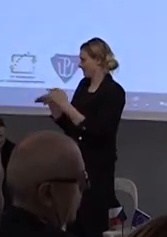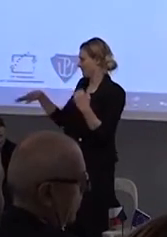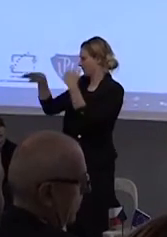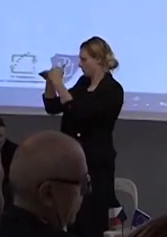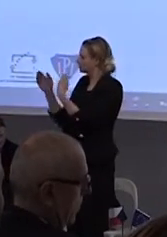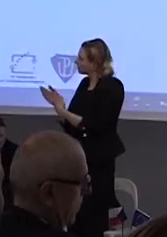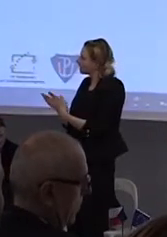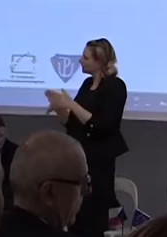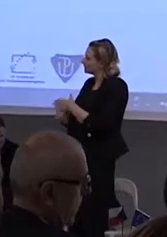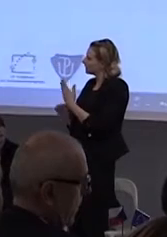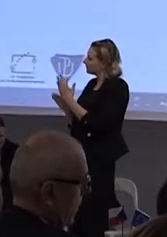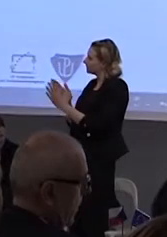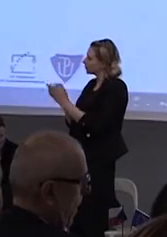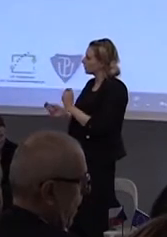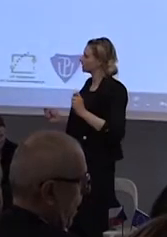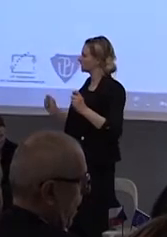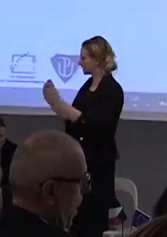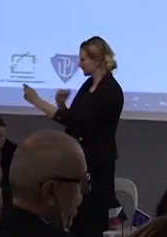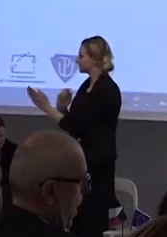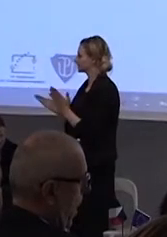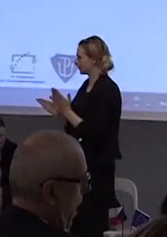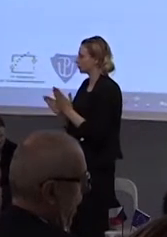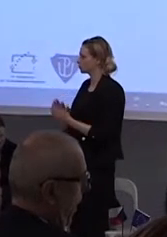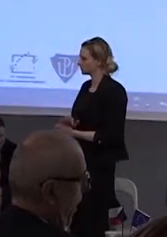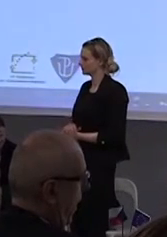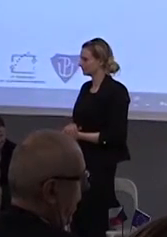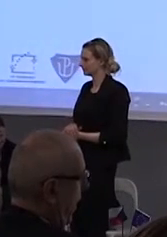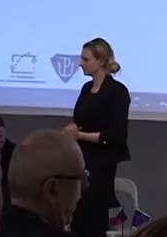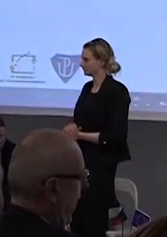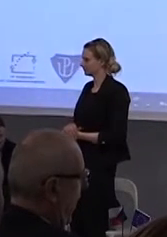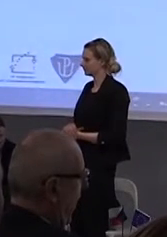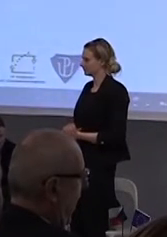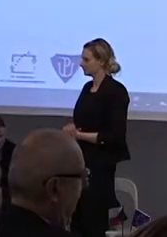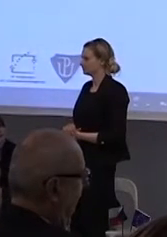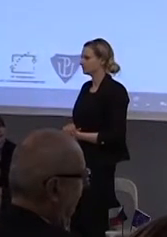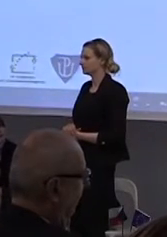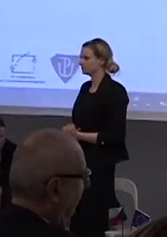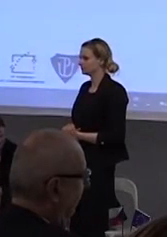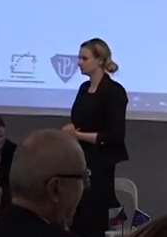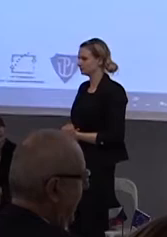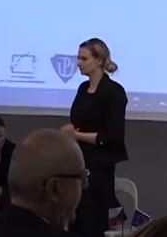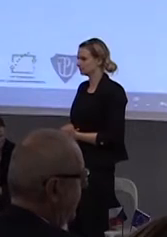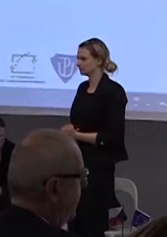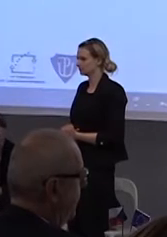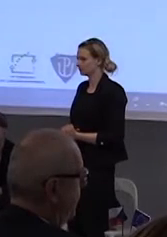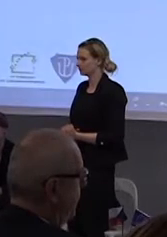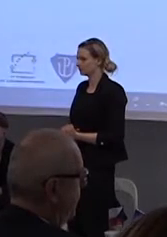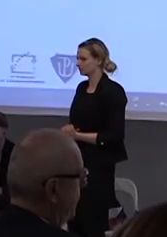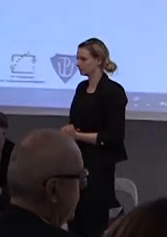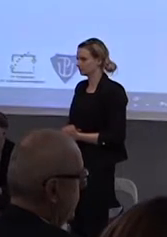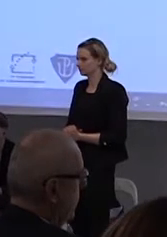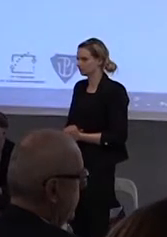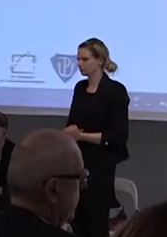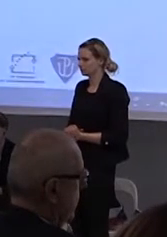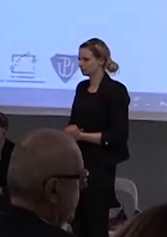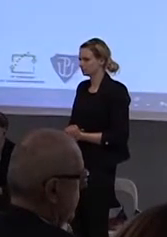view that education has not caught up with this social change yet, because we are constantly reproducing